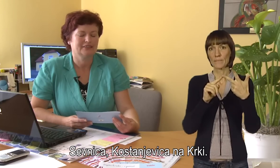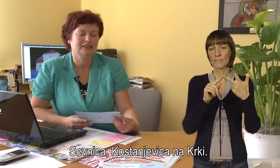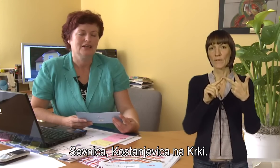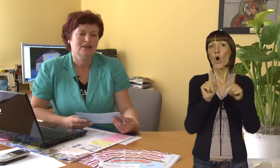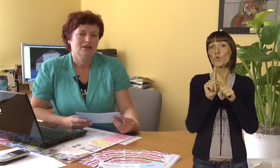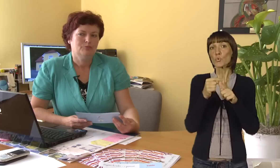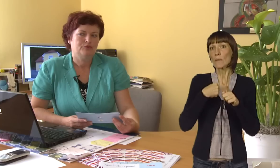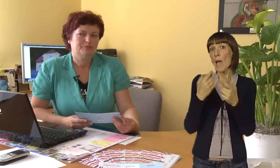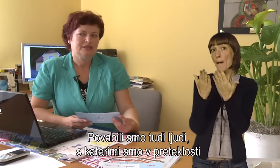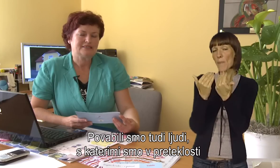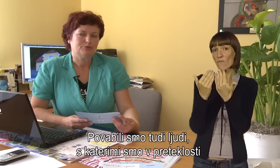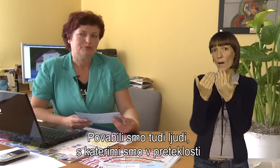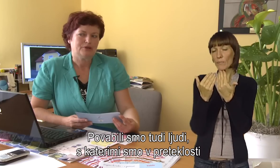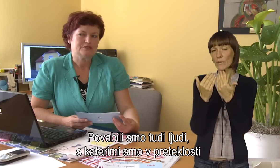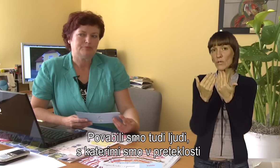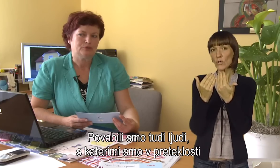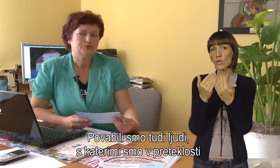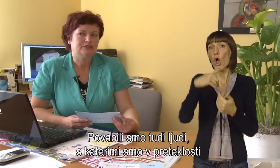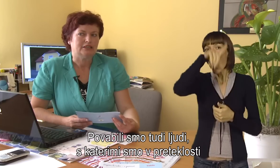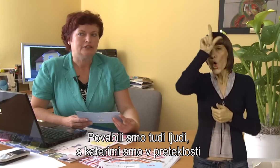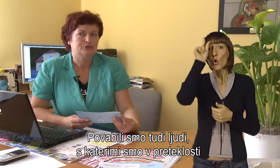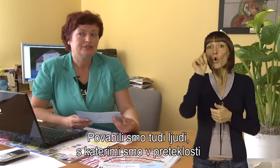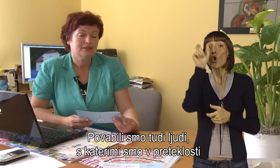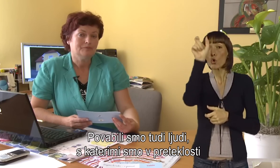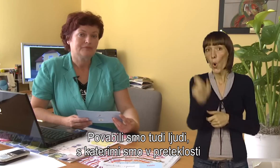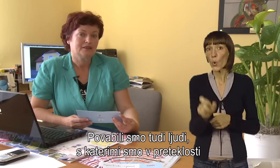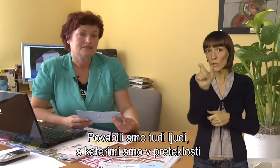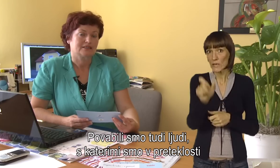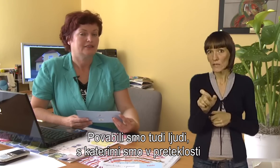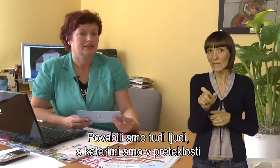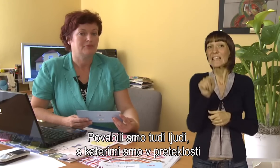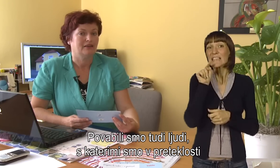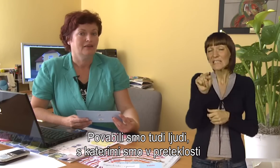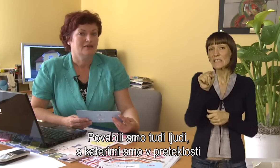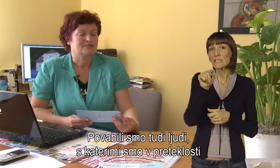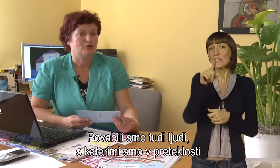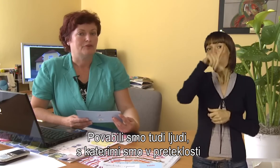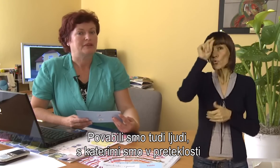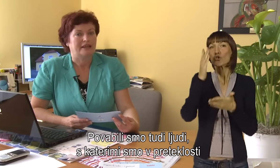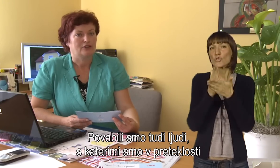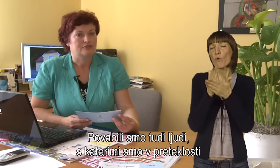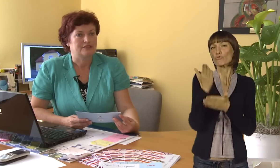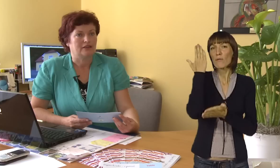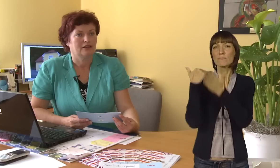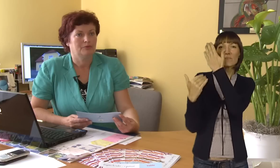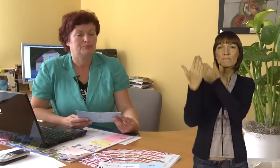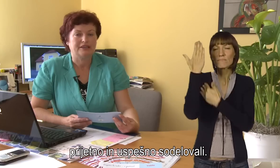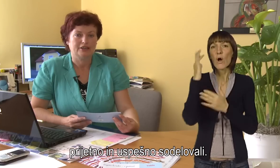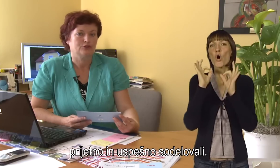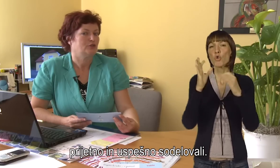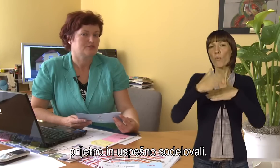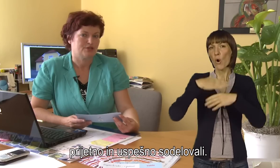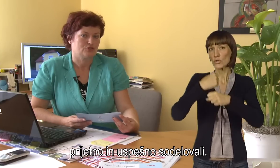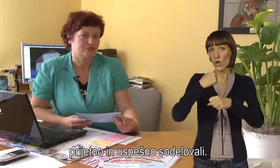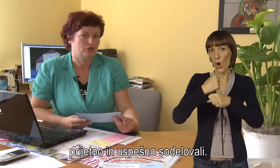na Krki. Povabili smo pa pravzaprav tudi ljudi, s katerimi smo v preteklosti